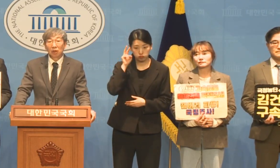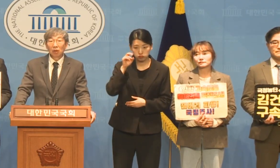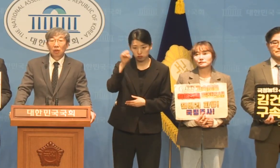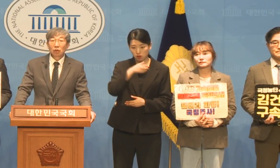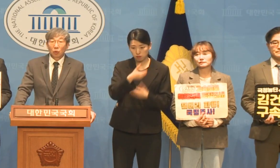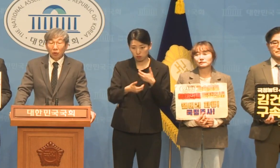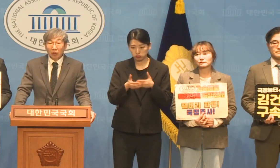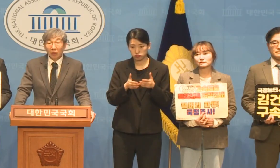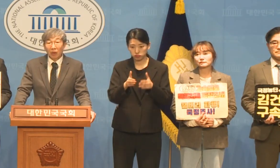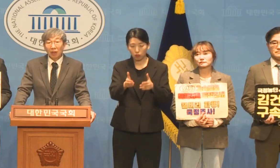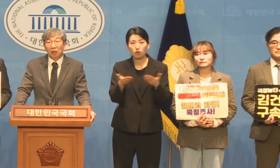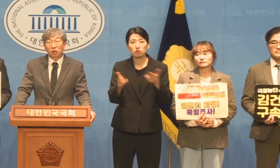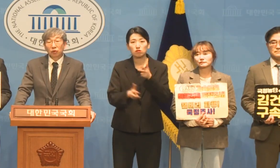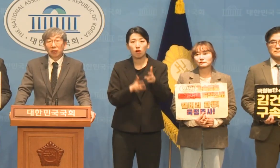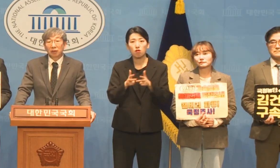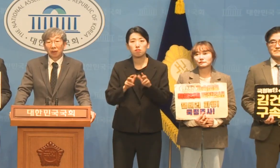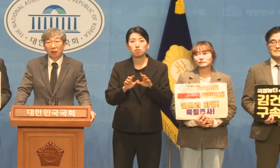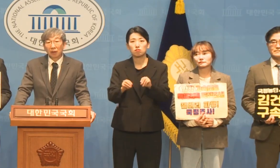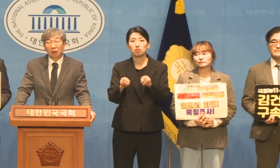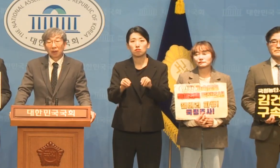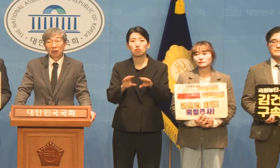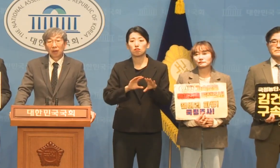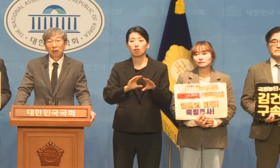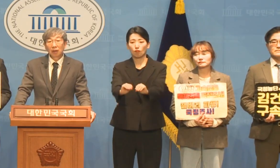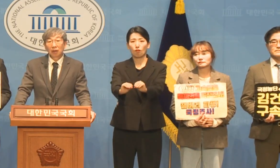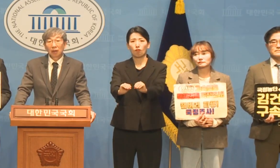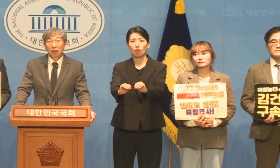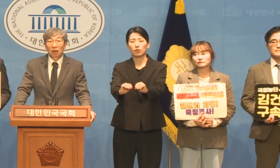사업을 조속히 원안대로 추진해서